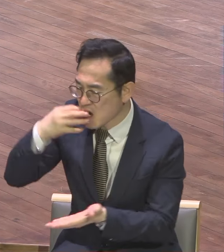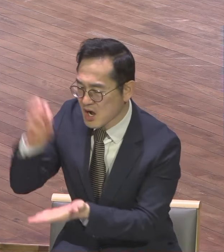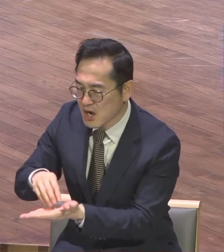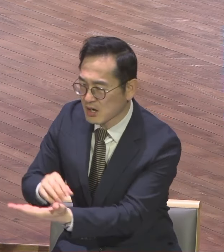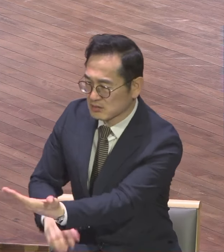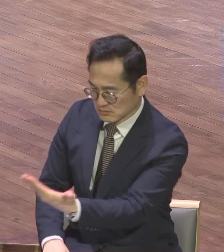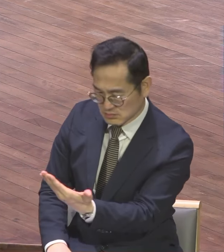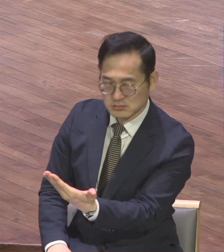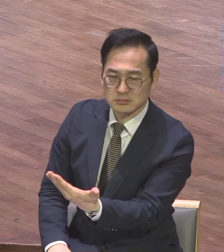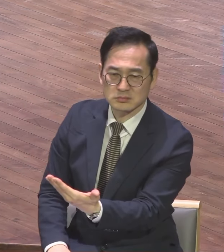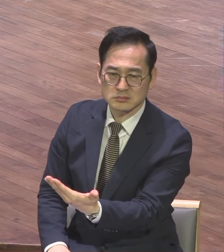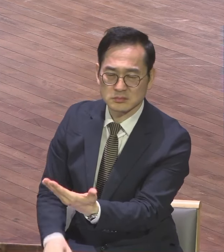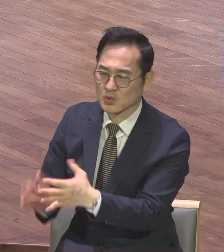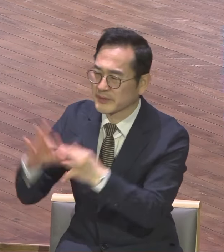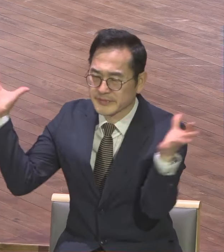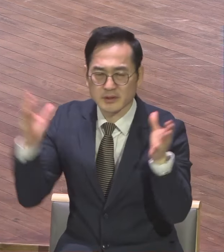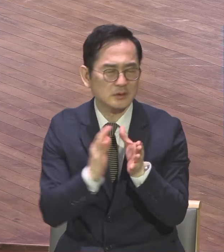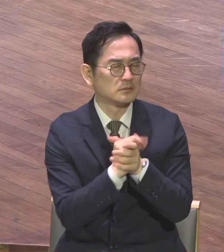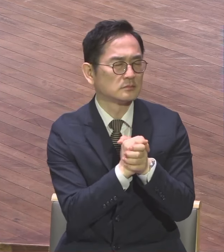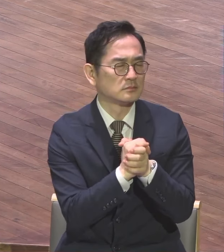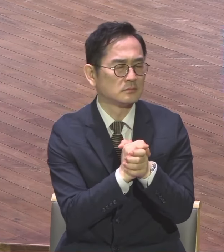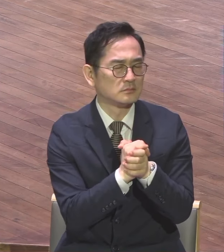이런 당당한 믿음.